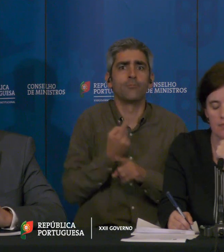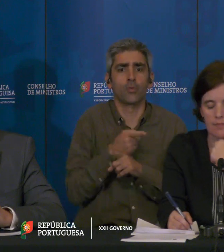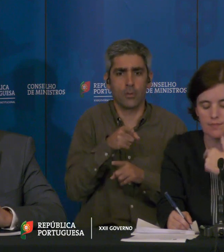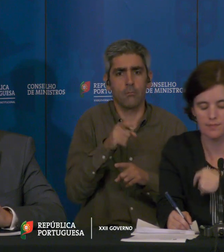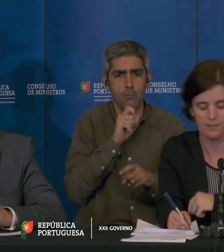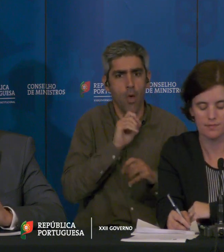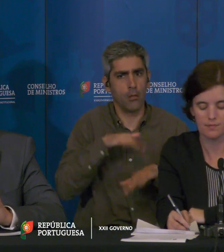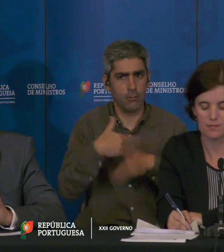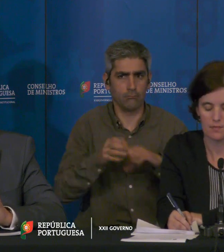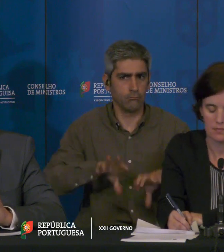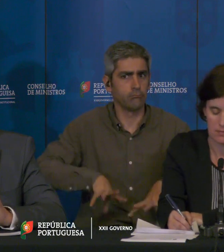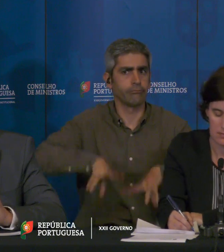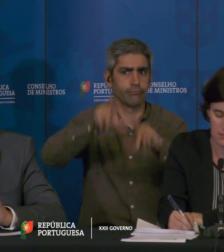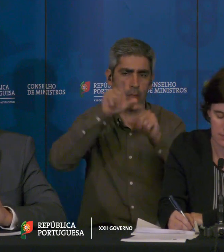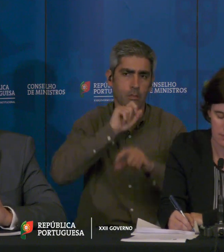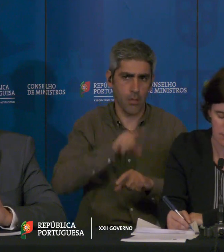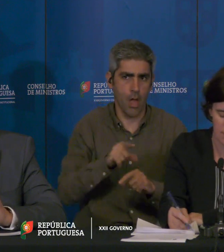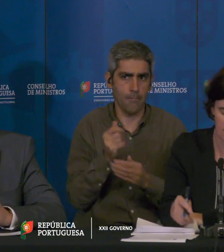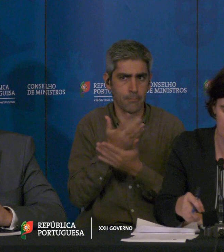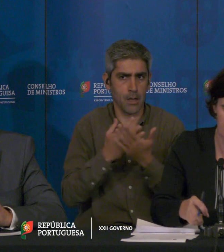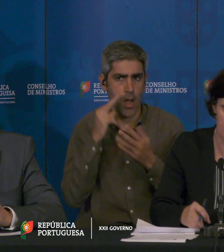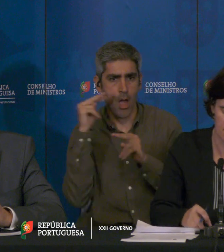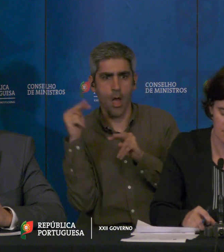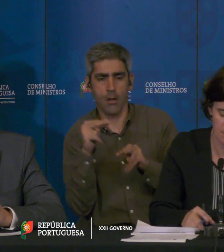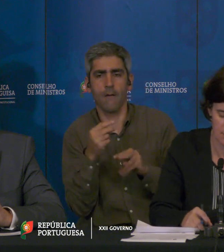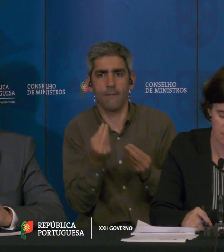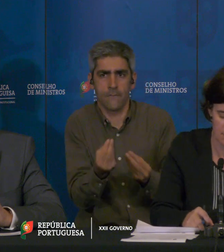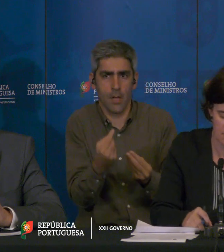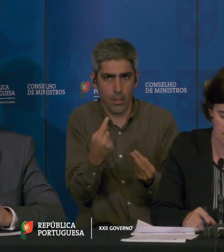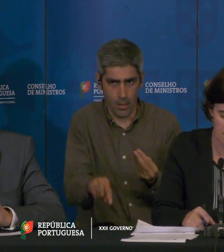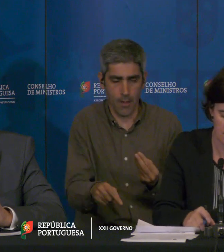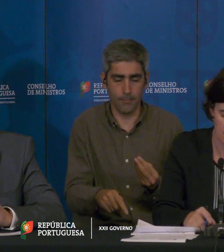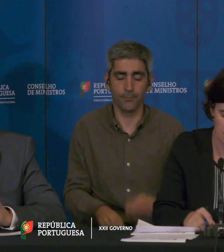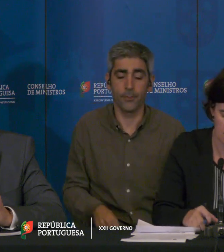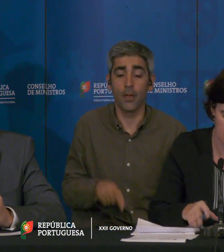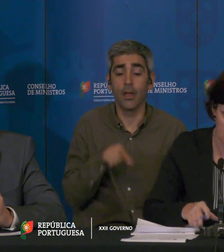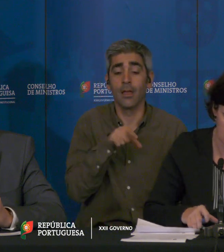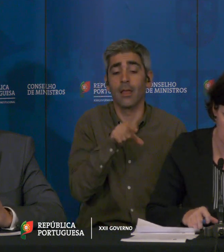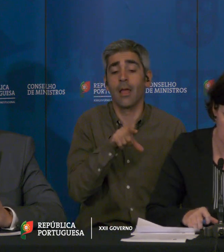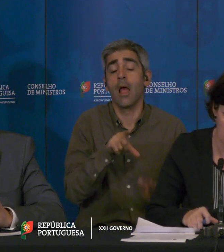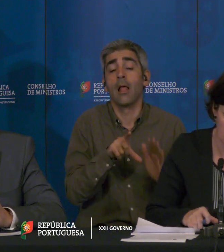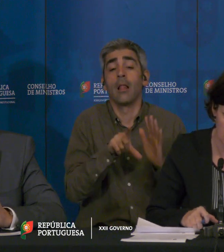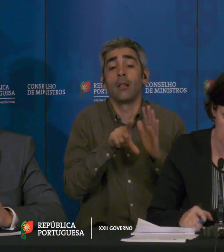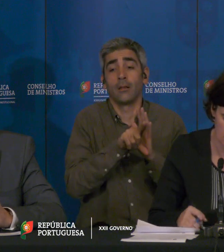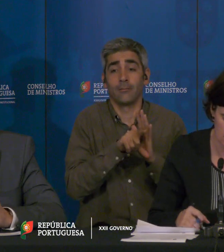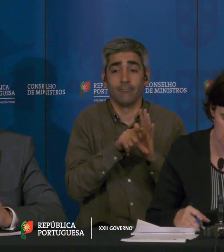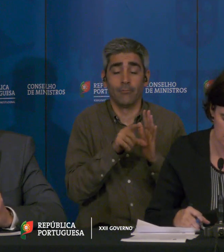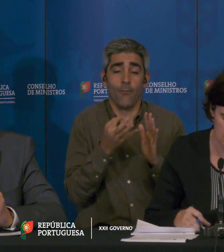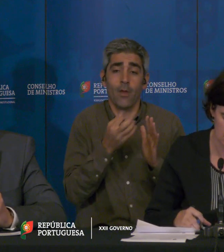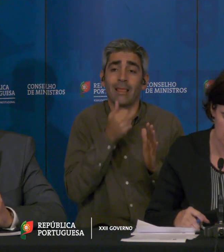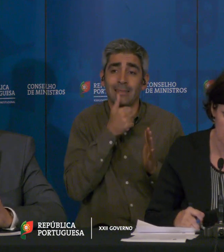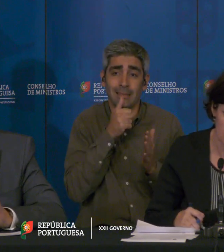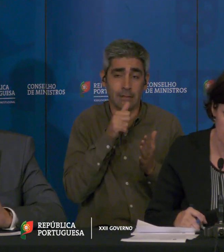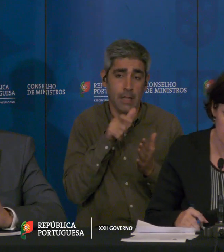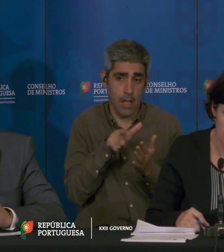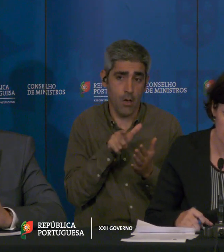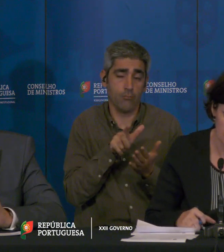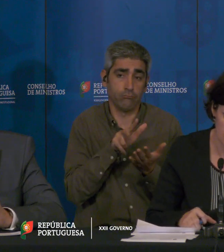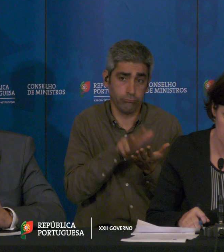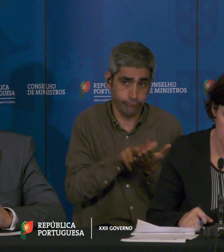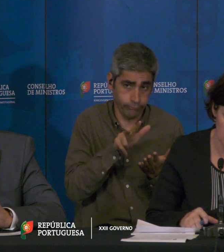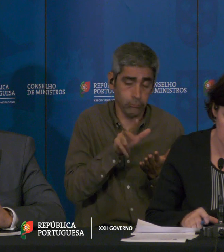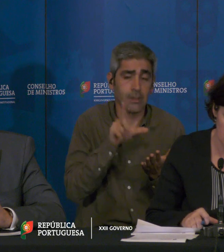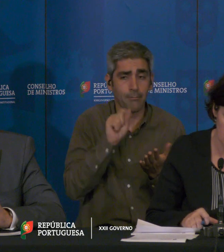mercado. Este diploma foi, e esta decisão foi também discutida